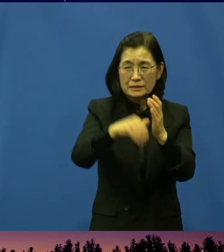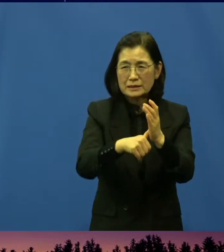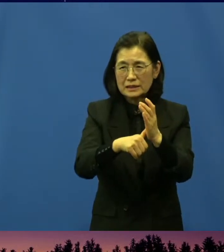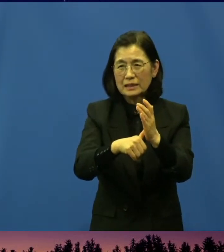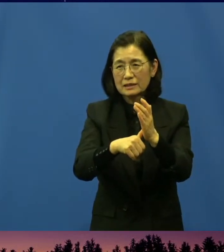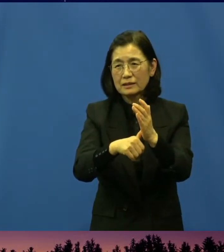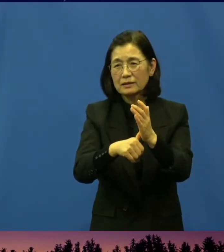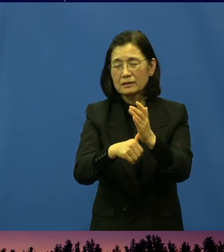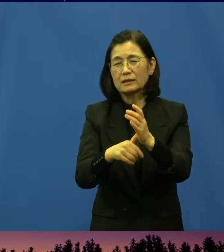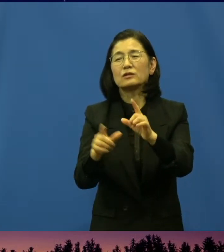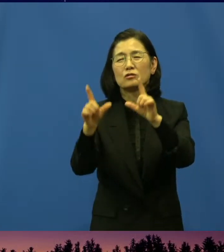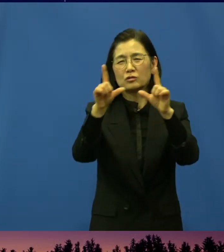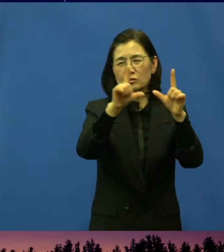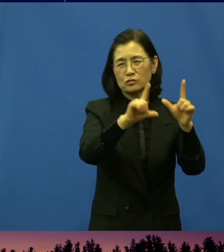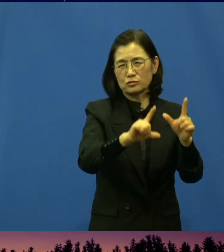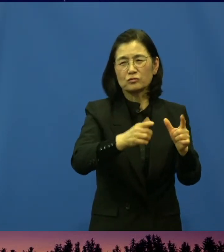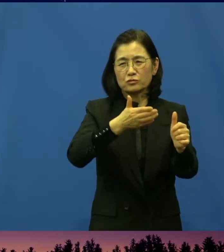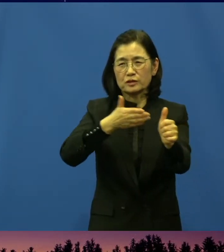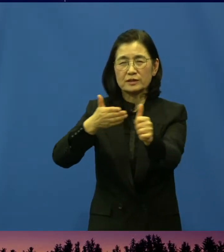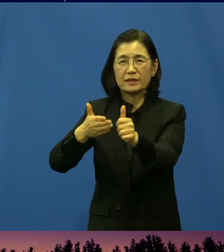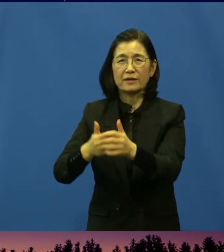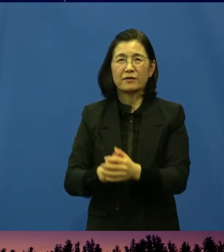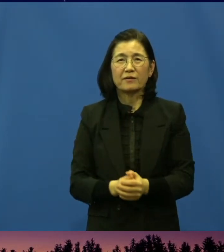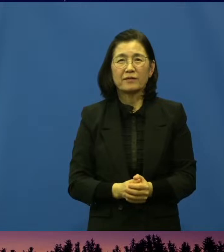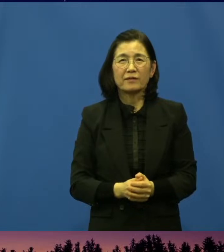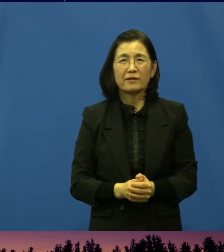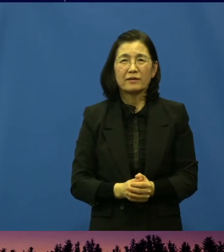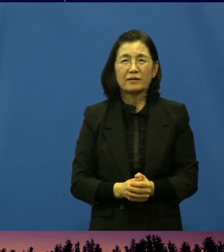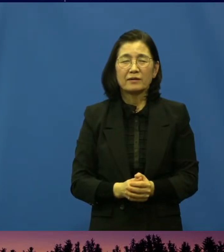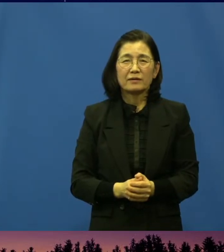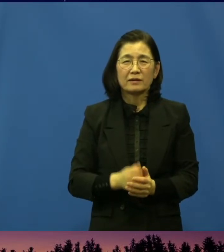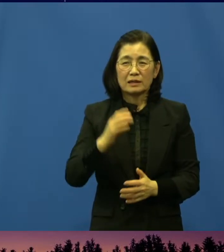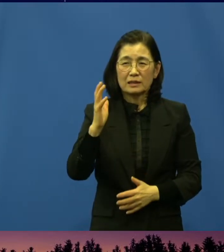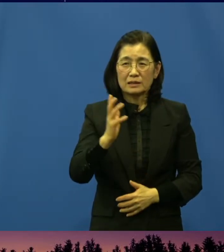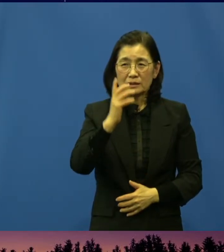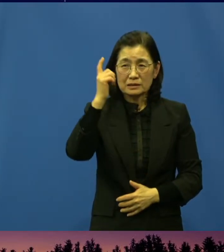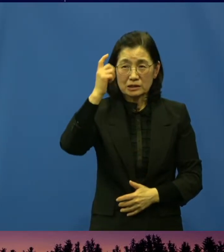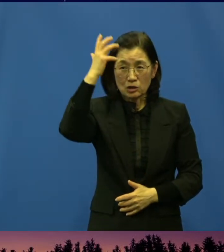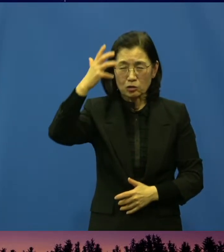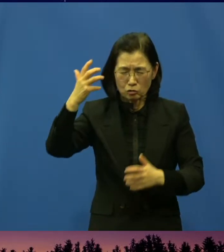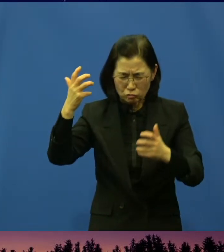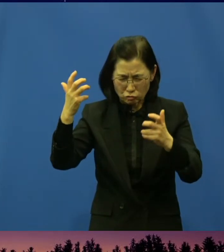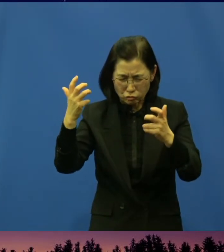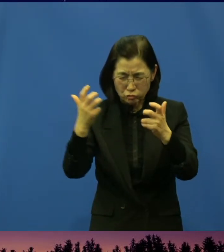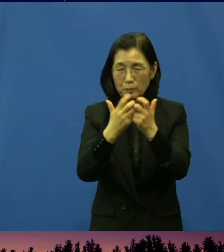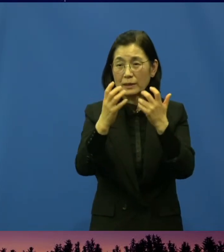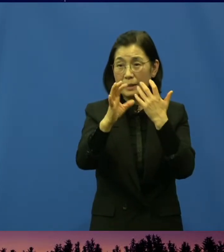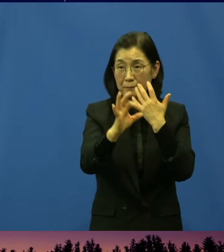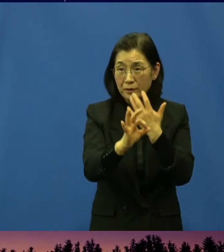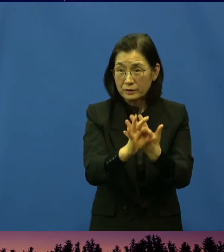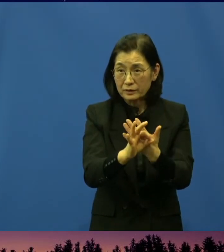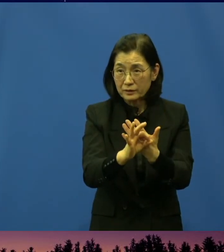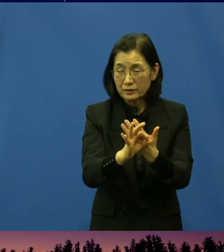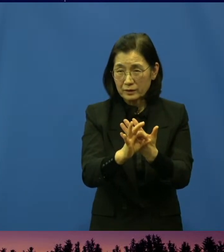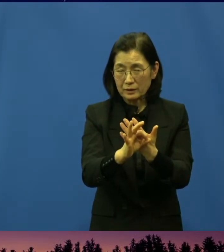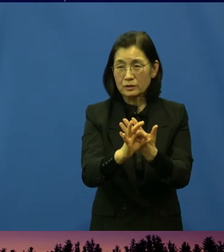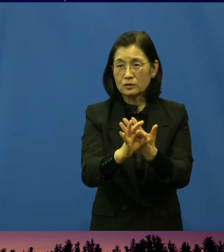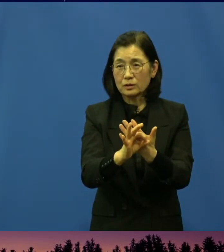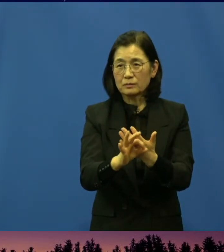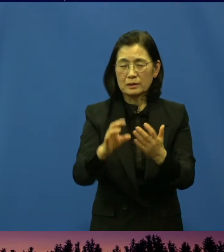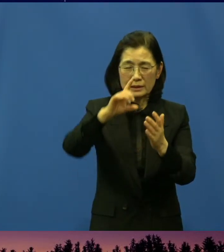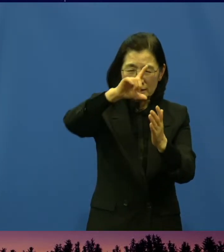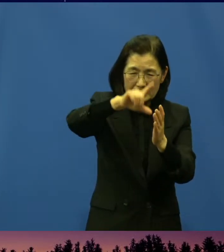지나가 버렸는데 이게 아니고 꽉 찬 시간. 그러려고 하면 뭐예요? 오직 성령의 충만함을